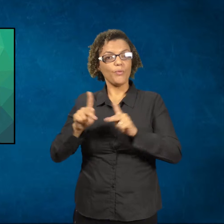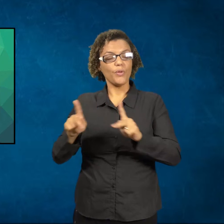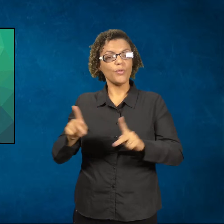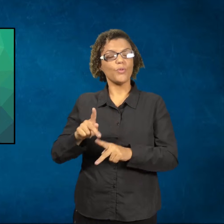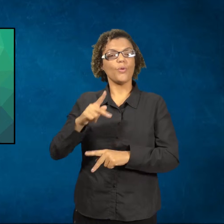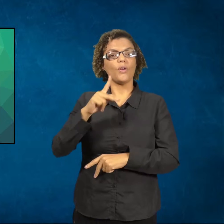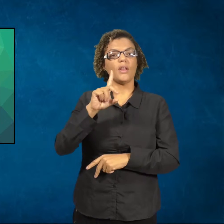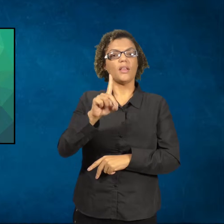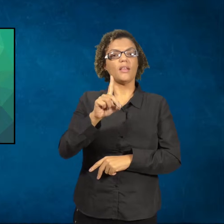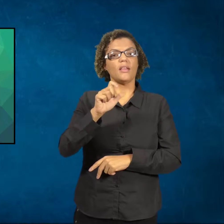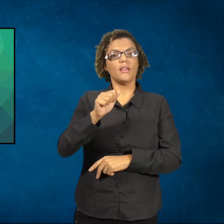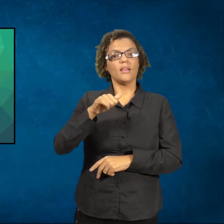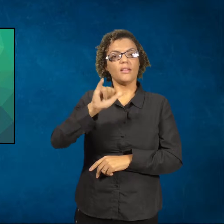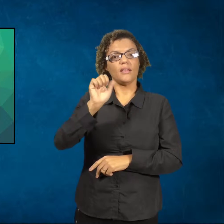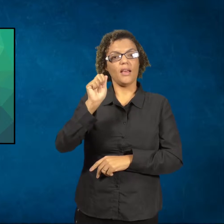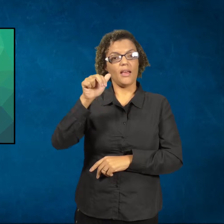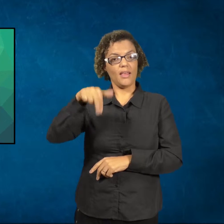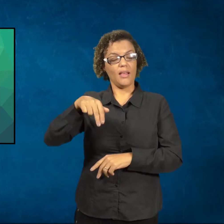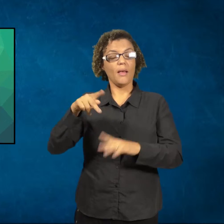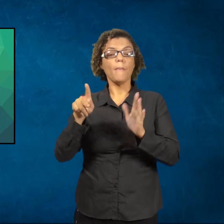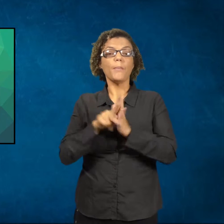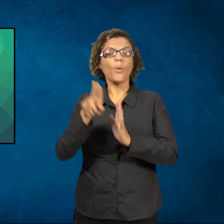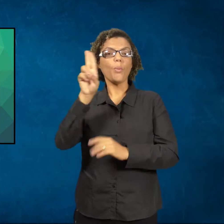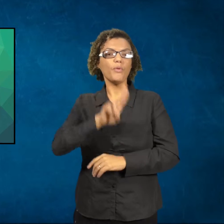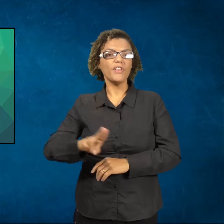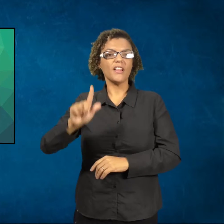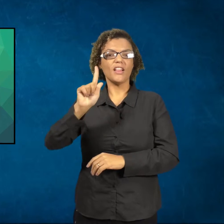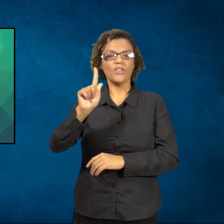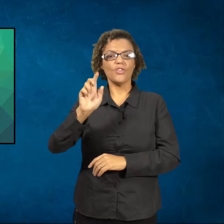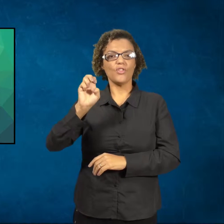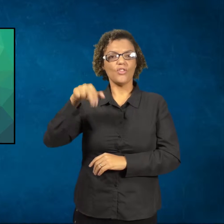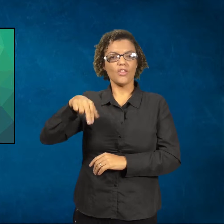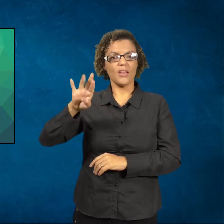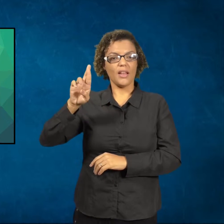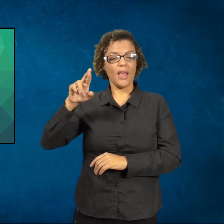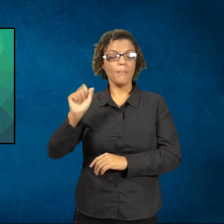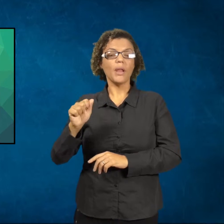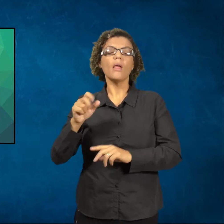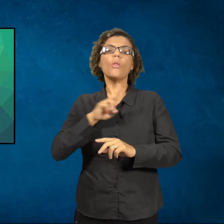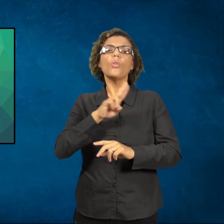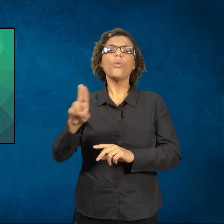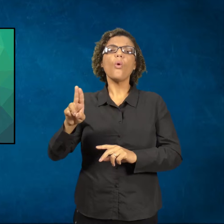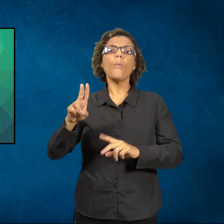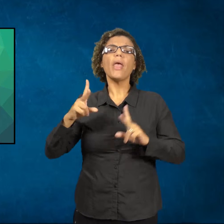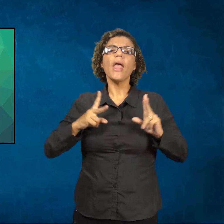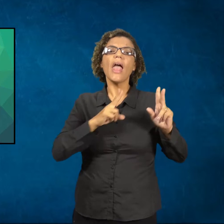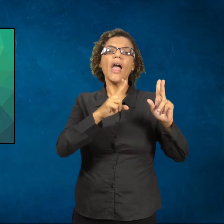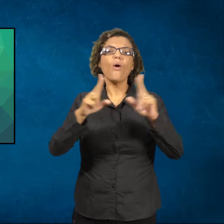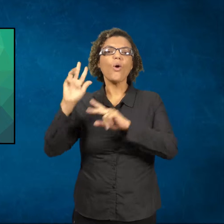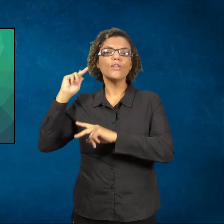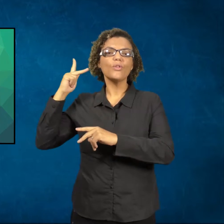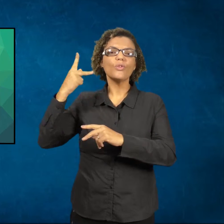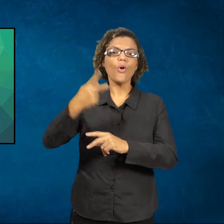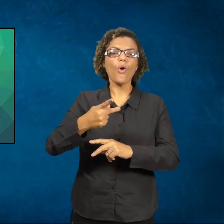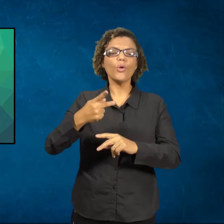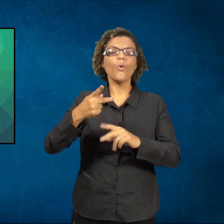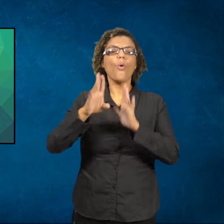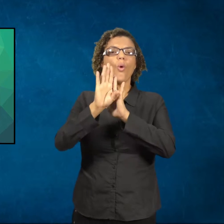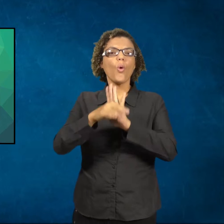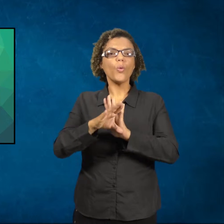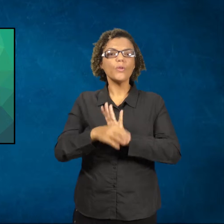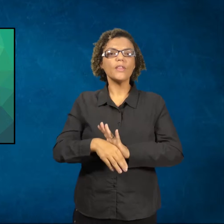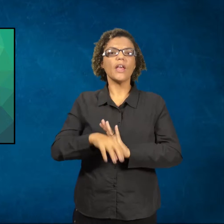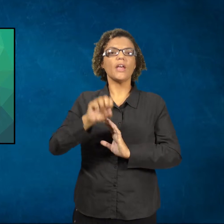professora Silvia Parra-Dayan, da Universidade de Genebra, que se chama Recortes Históricos sobre a noção de